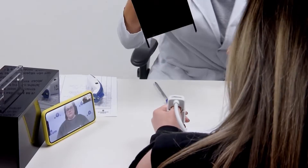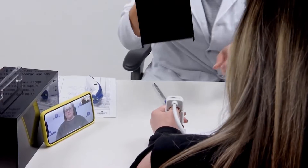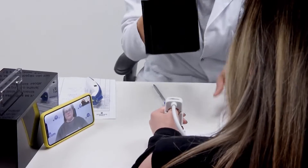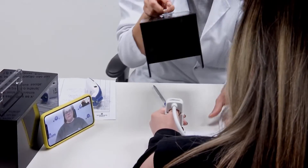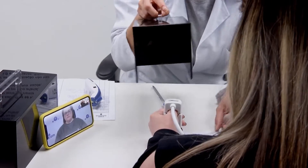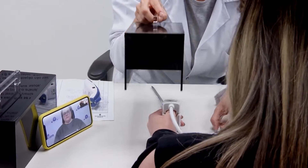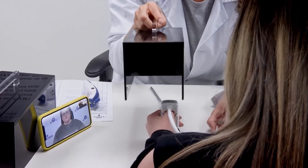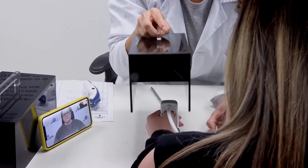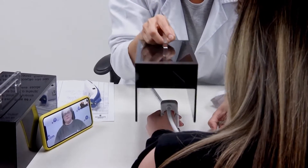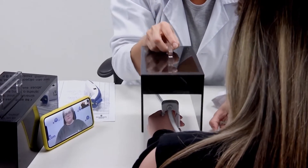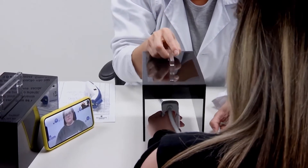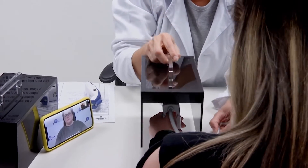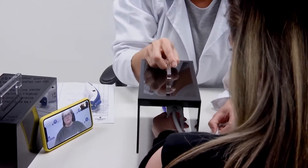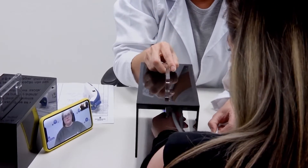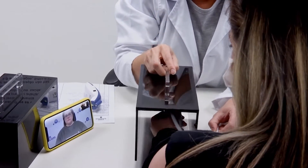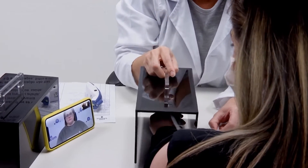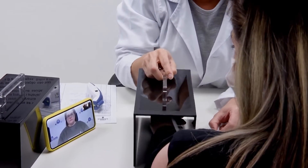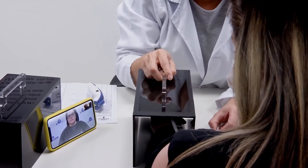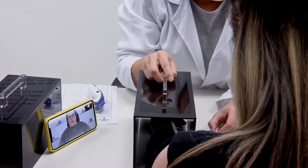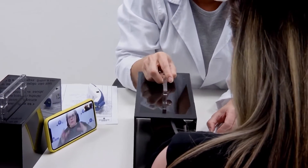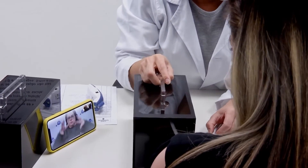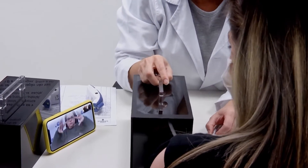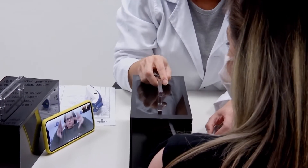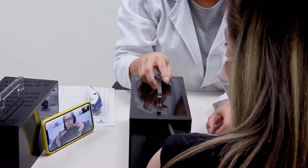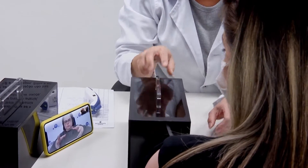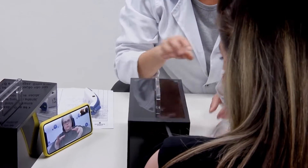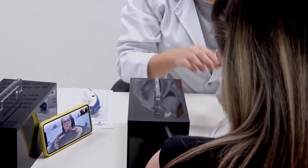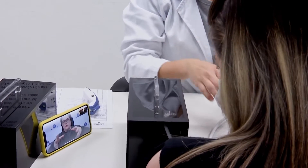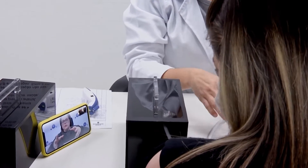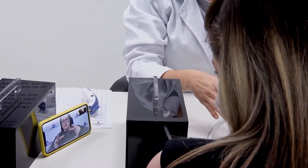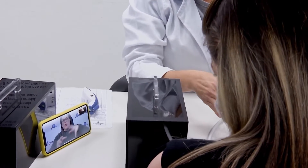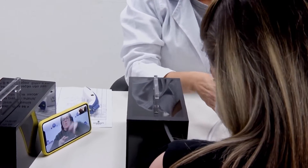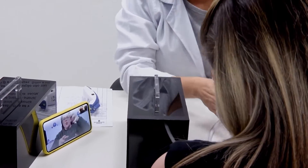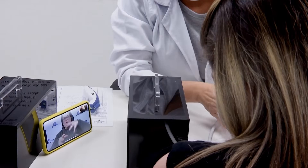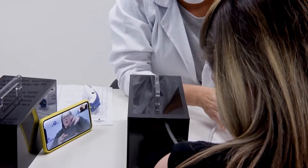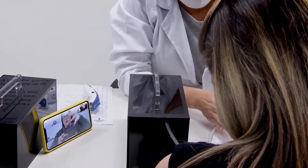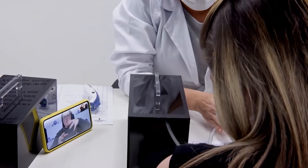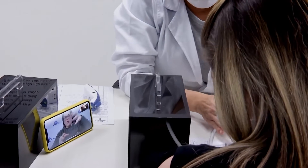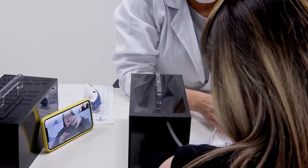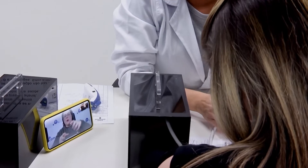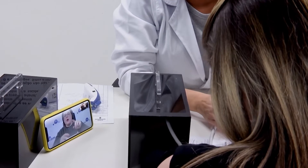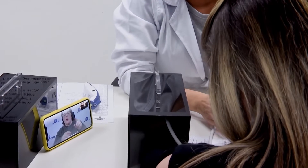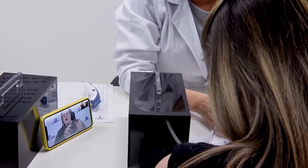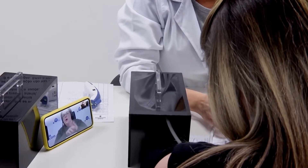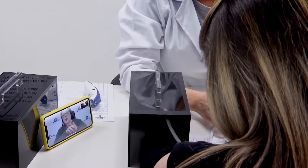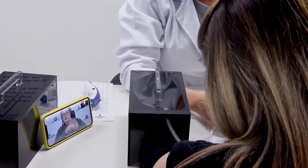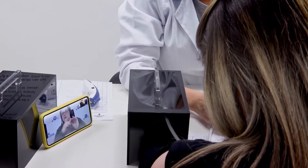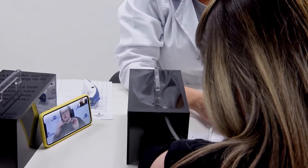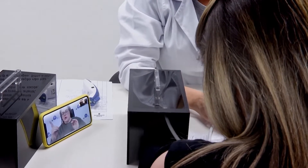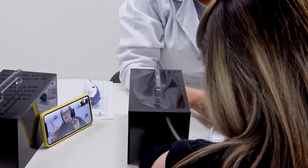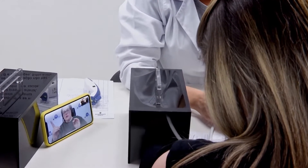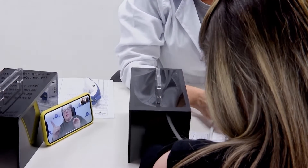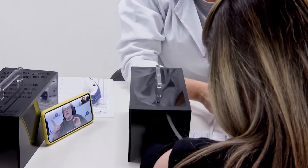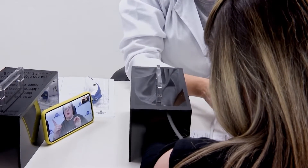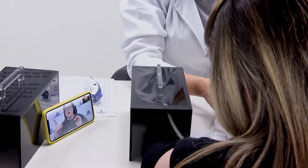Eu vou cobrir com uma caixa acrílica. O outro braço eu vou utilizar para aferir os sinais